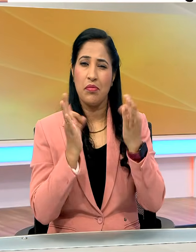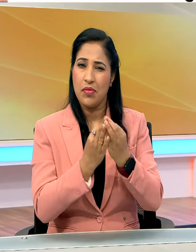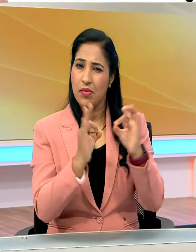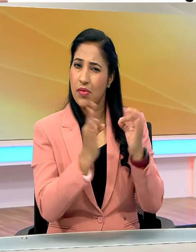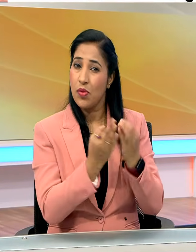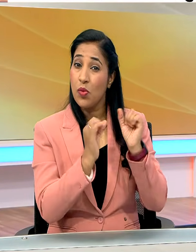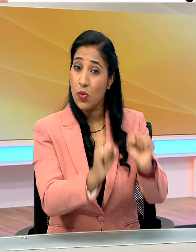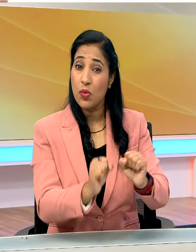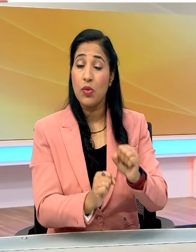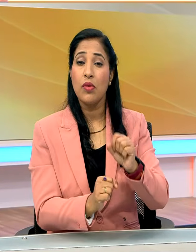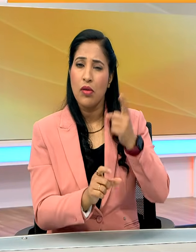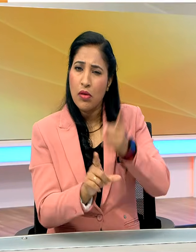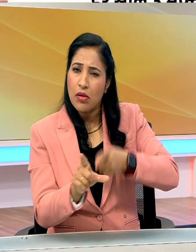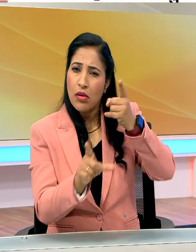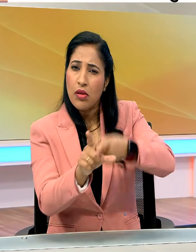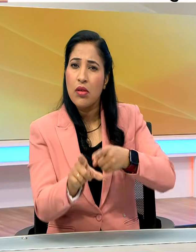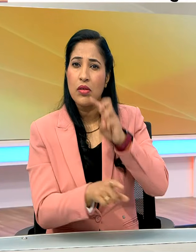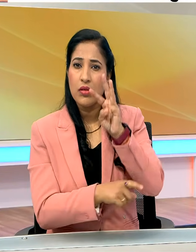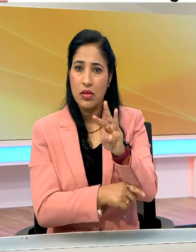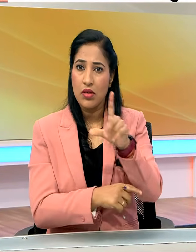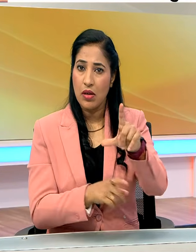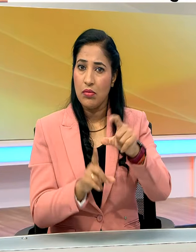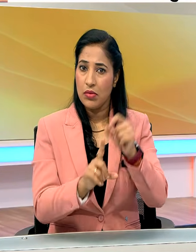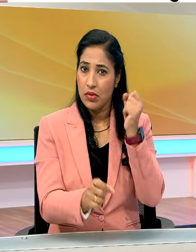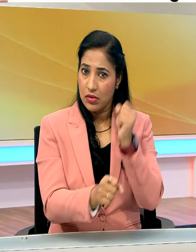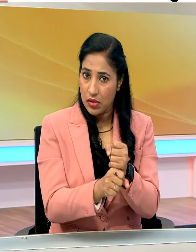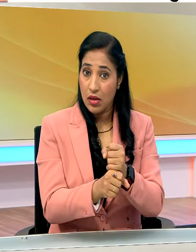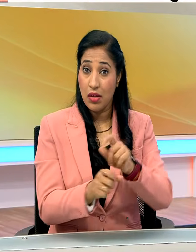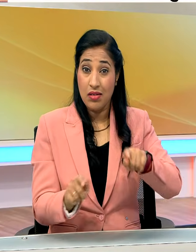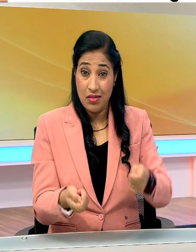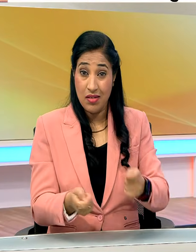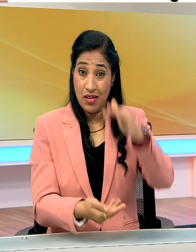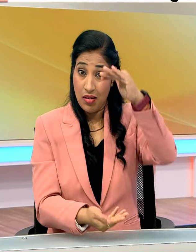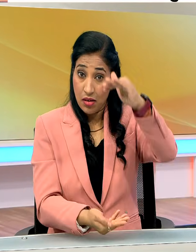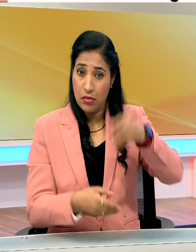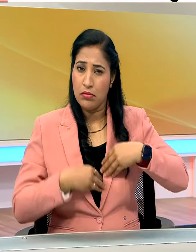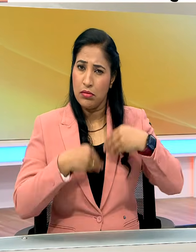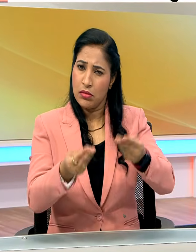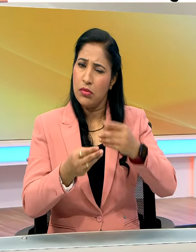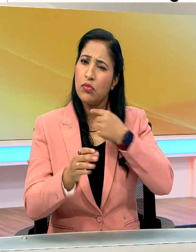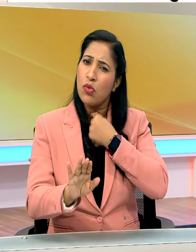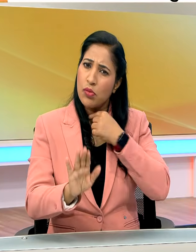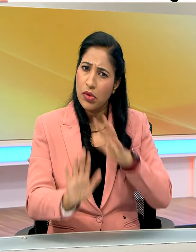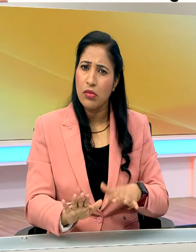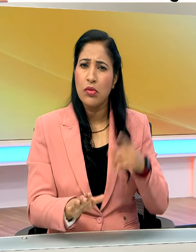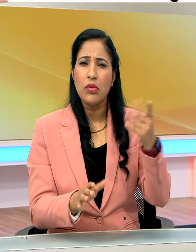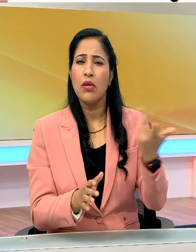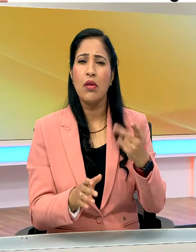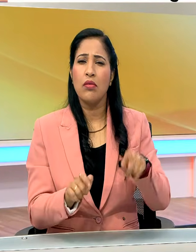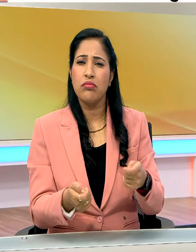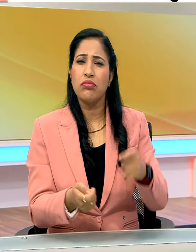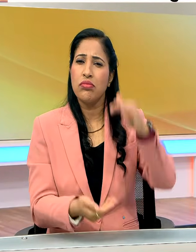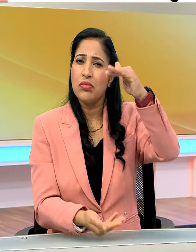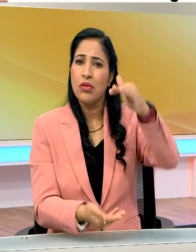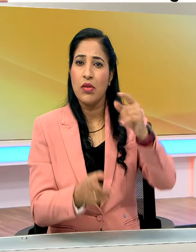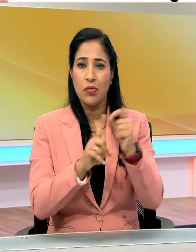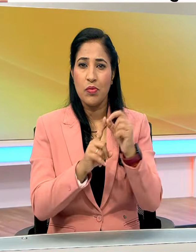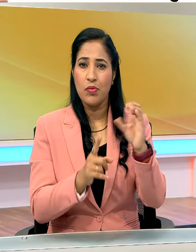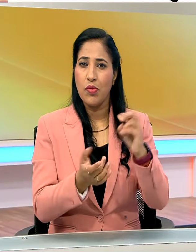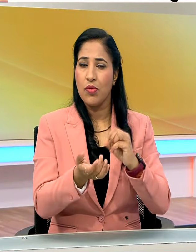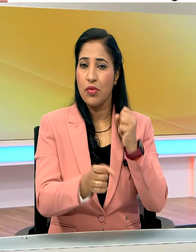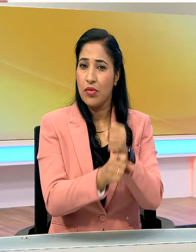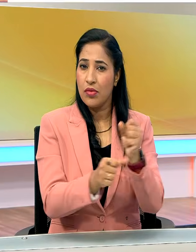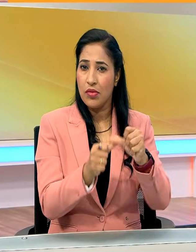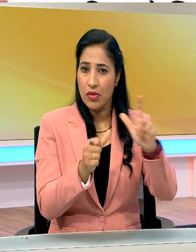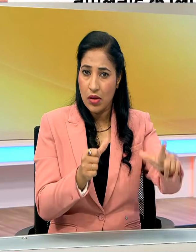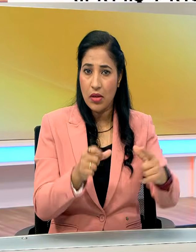हर परिवार को हर साल 3 LPG सिलेंडर मुफ्त देने का भी वादा किया गया है। ये सिलेंडर पोंगल, तमिल पुथारू